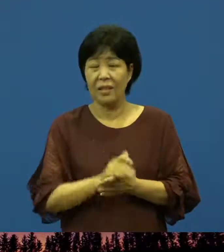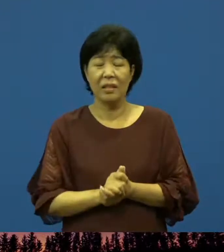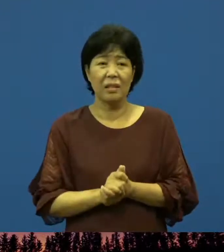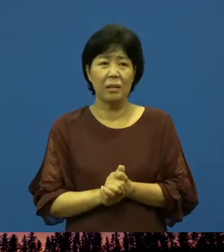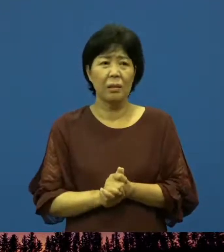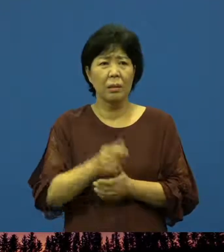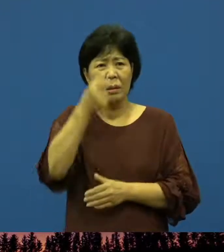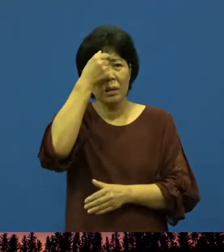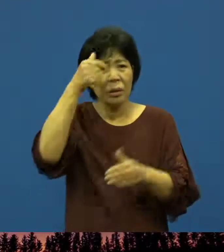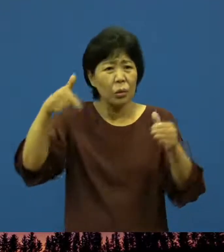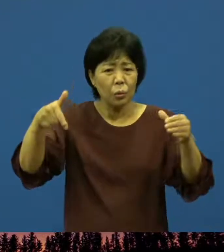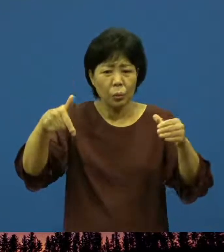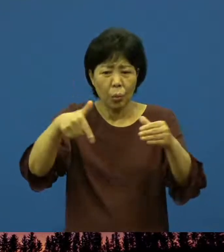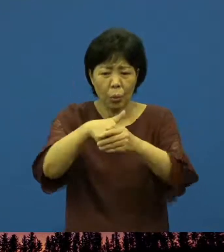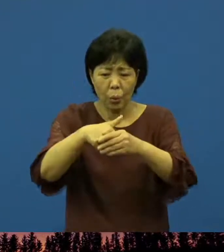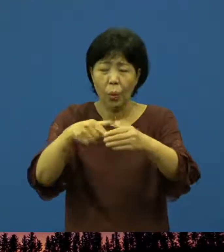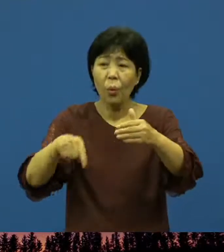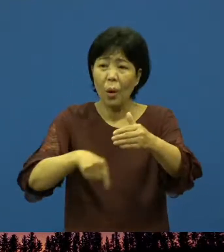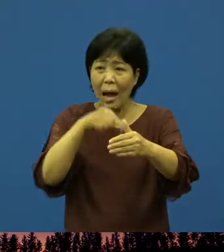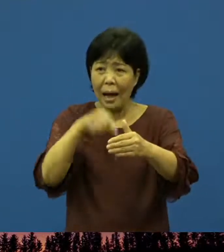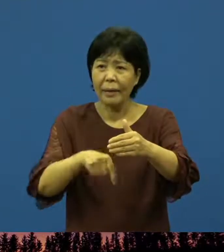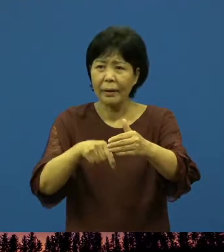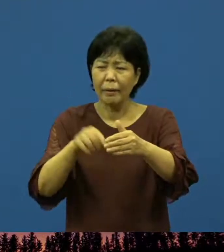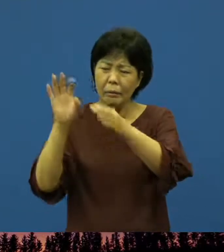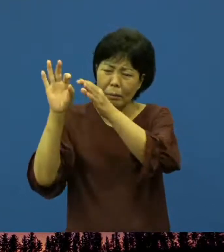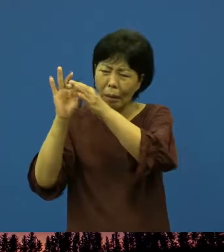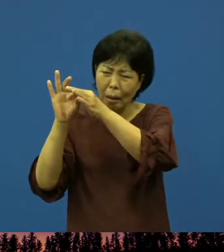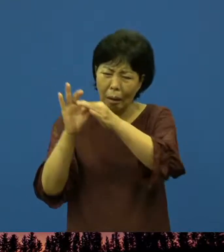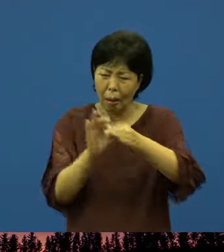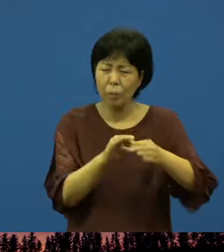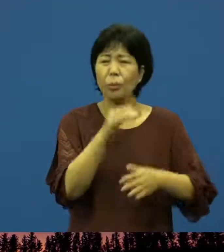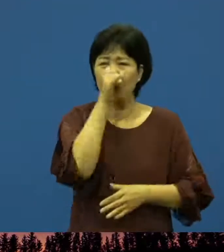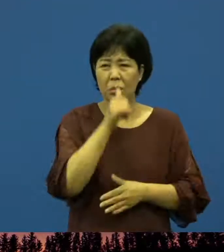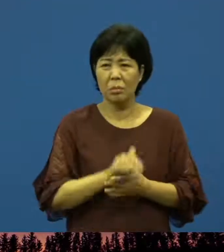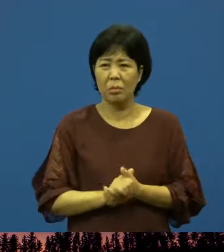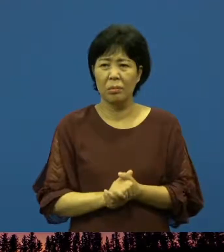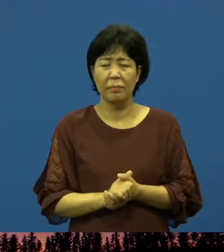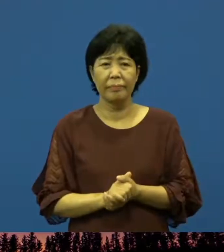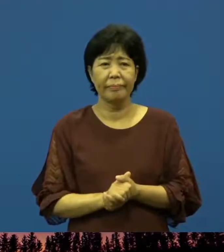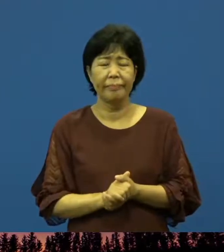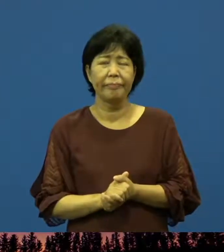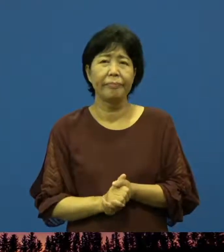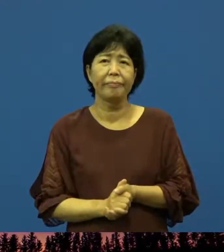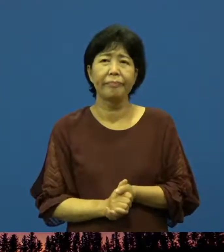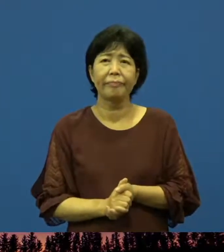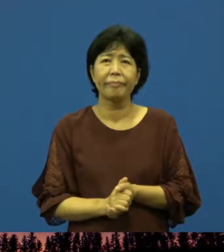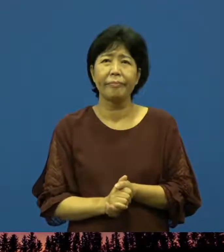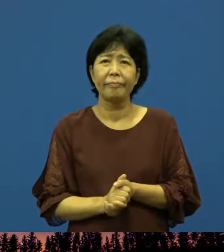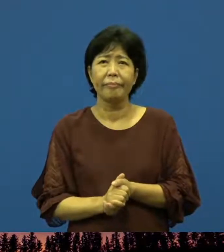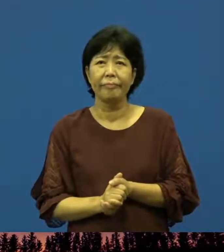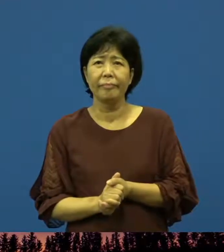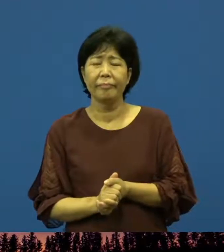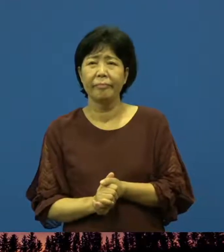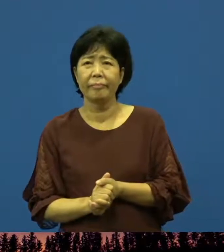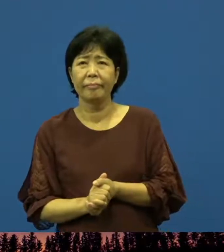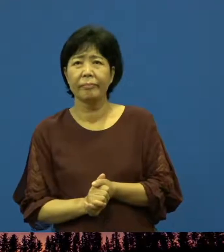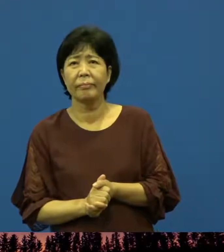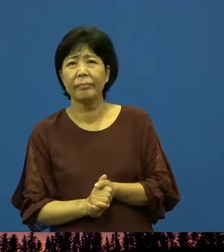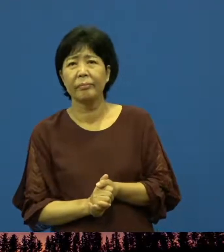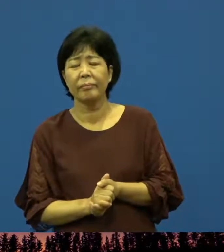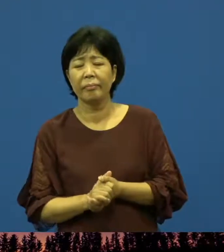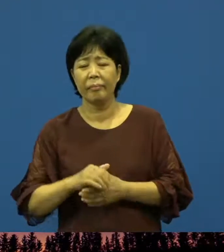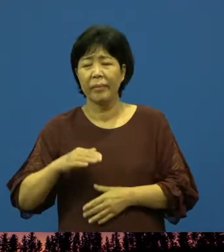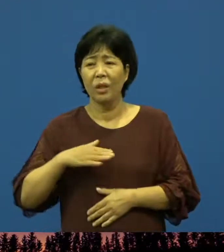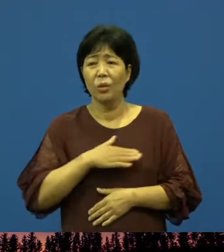기독교 역사 속에서 사라지지 않는 이단이에요. 그런데 아주 은밀하게 교묘하게 파고들어와서